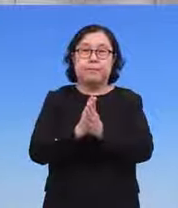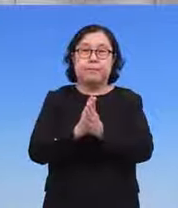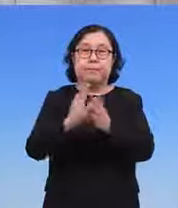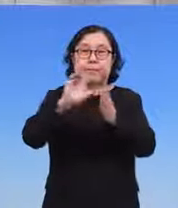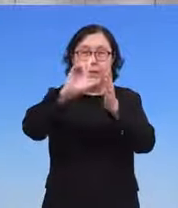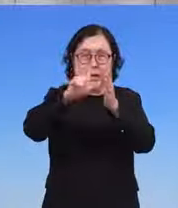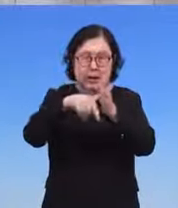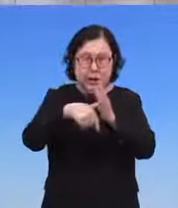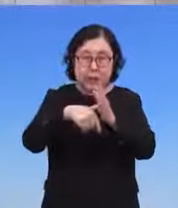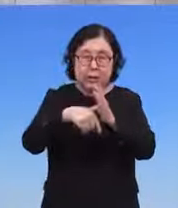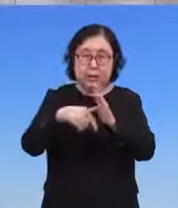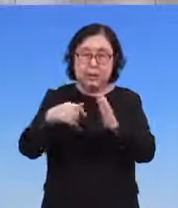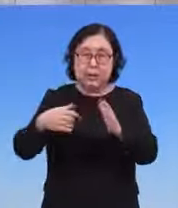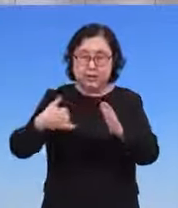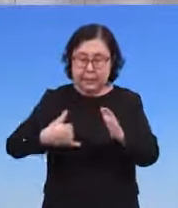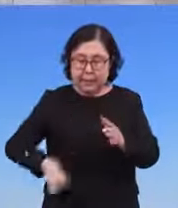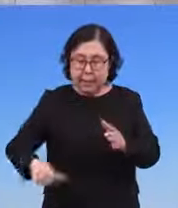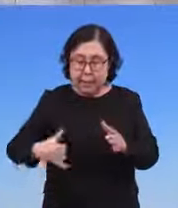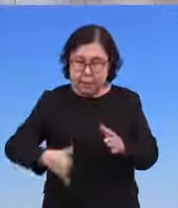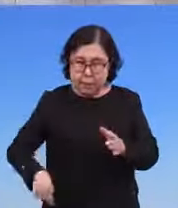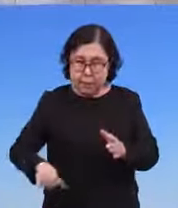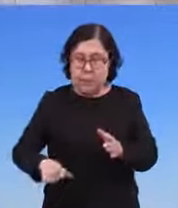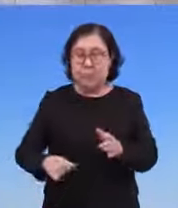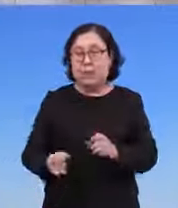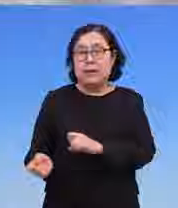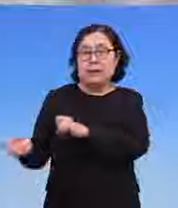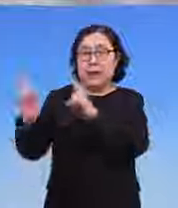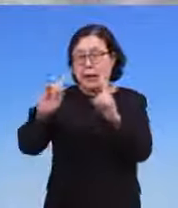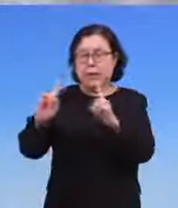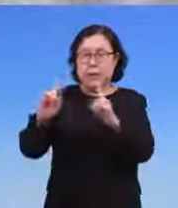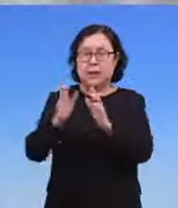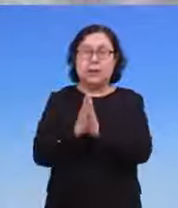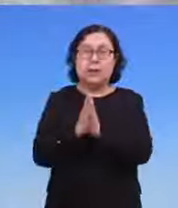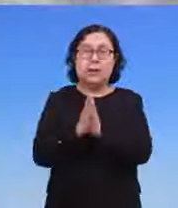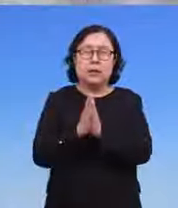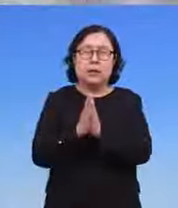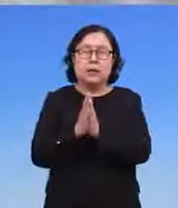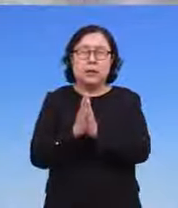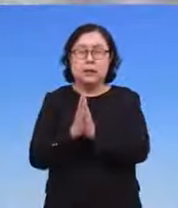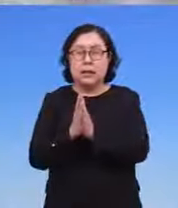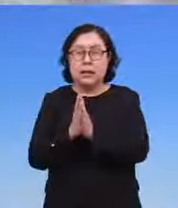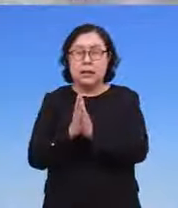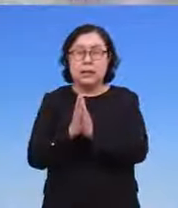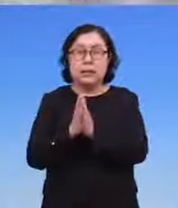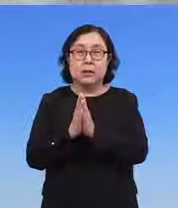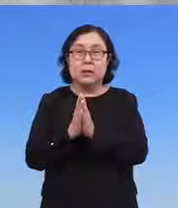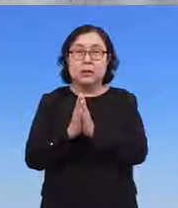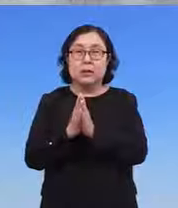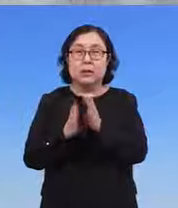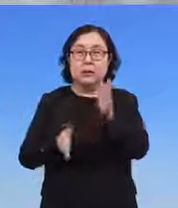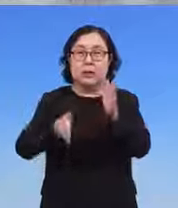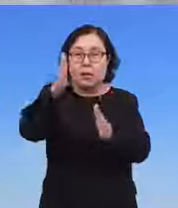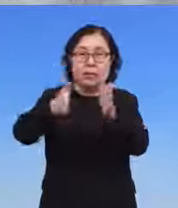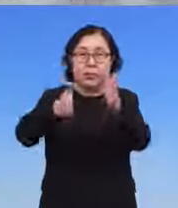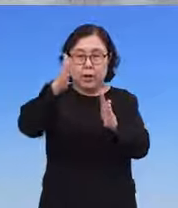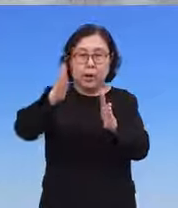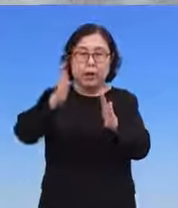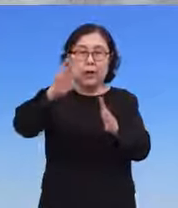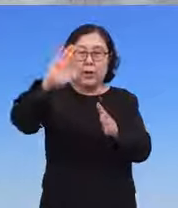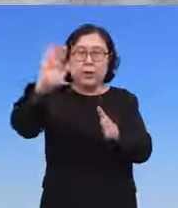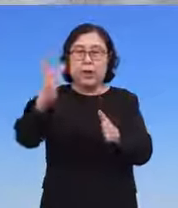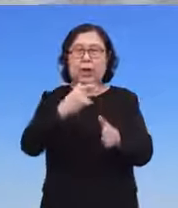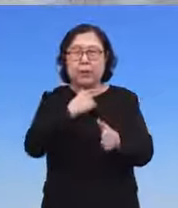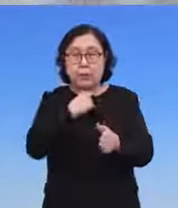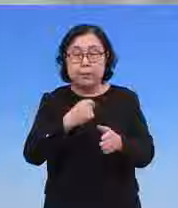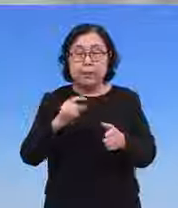쓰기를 원합니다. 다음 세대가 살아나지 않고 한국교회가 희망이 없잖아요. 그래서 제가 어느 날 묵상하는데 다음 세대가